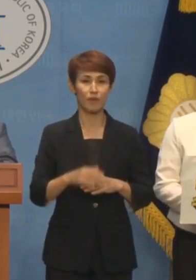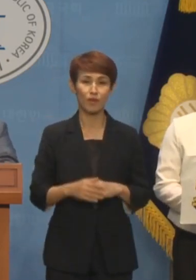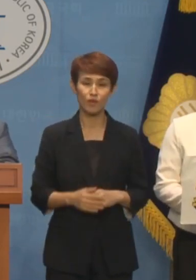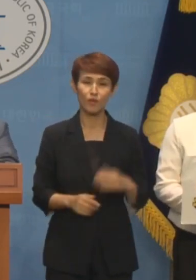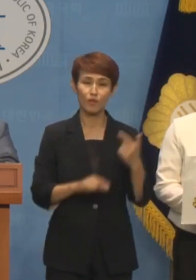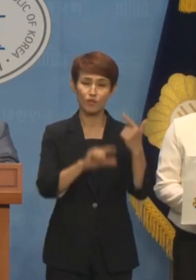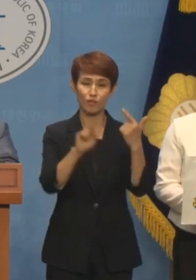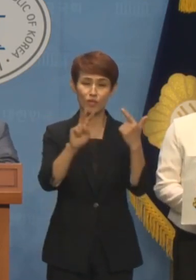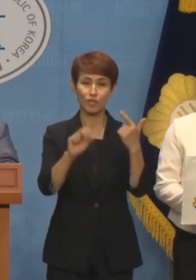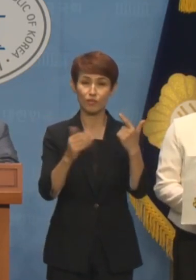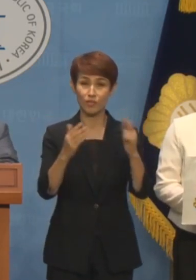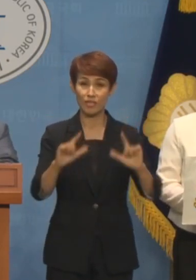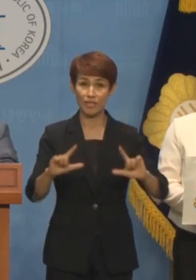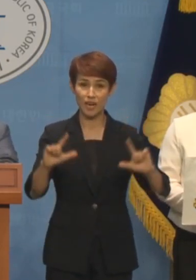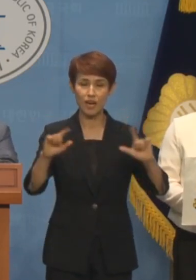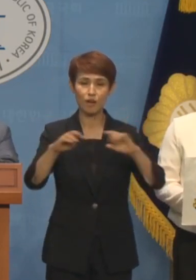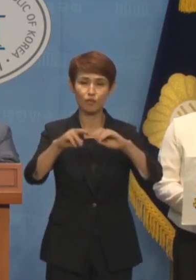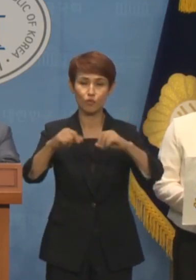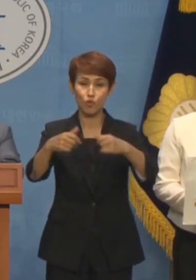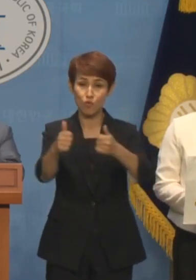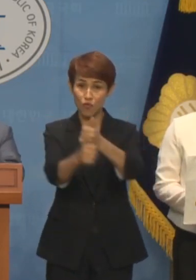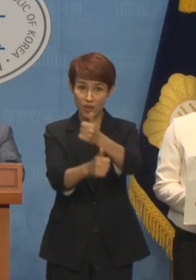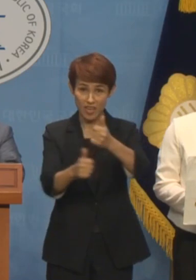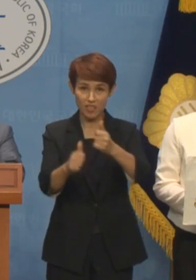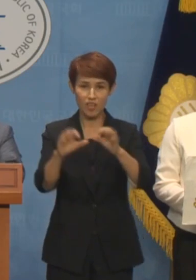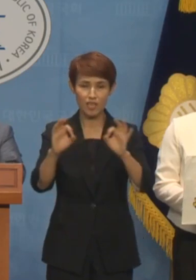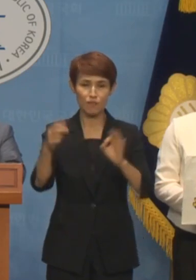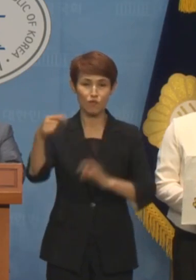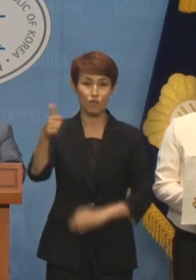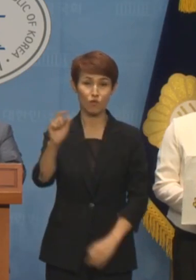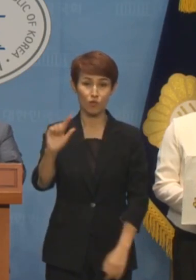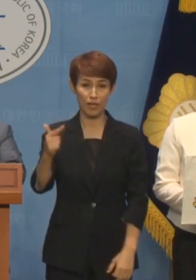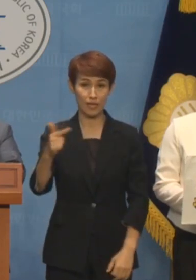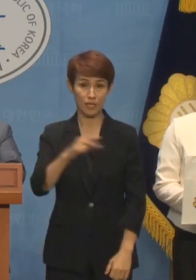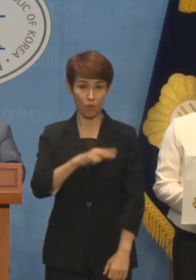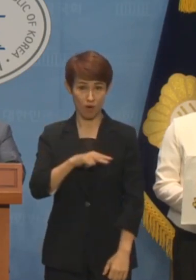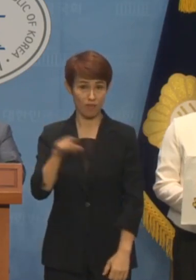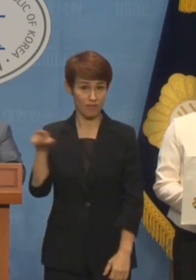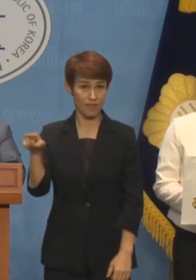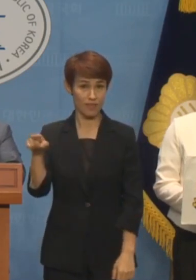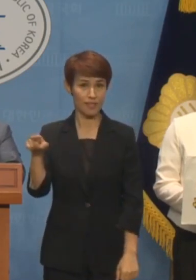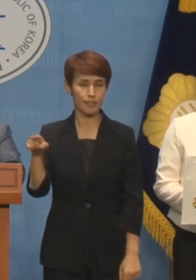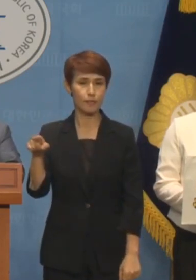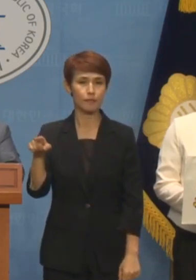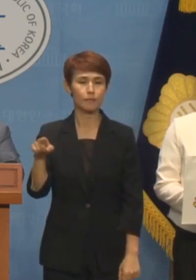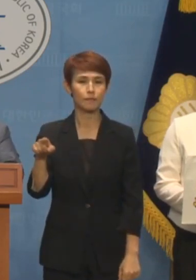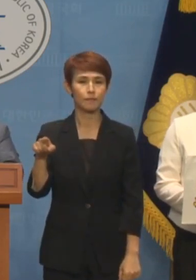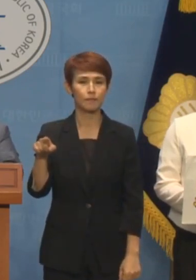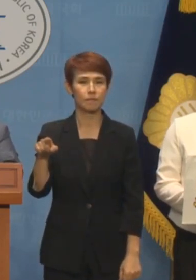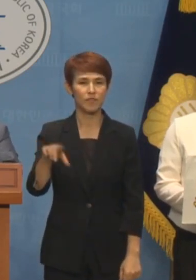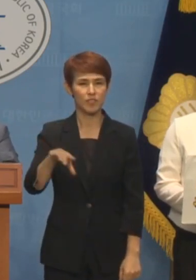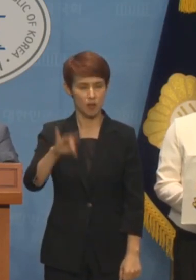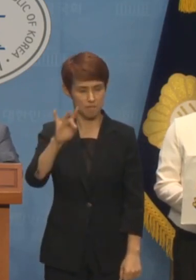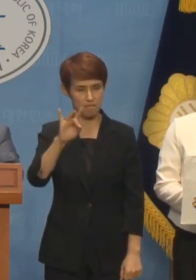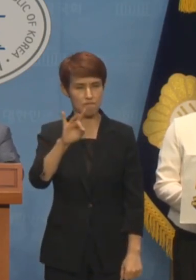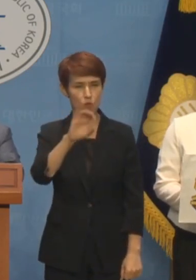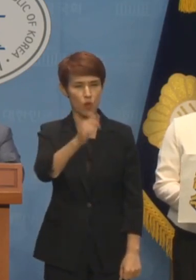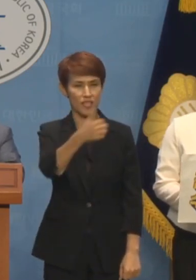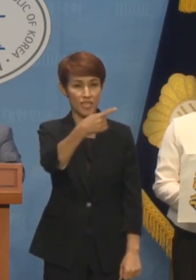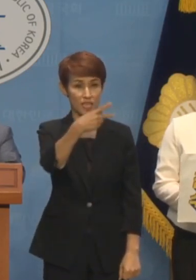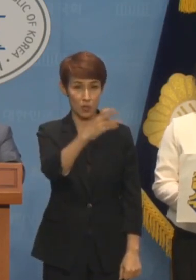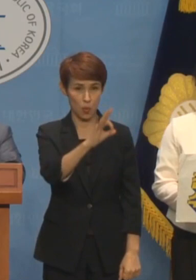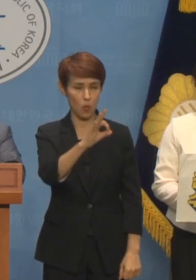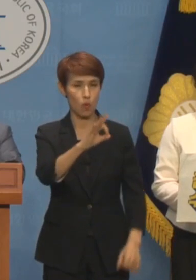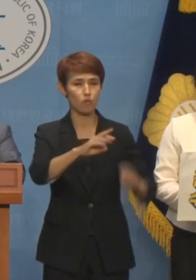날 국토위 상임위에서 김두관 의원님께서 처음으로 대정 원희룡 장관의 질의를 하고 원희룡 장관이